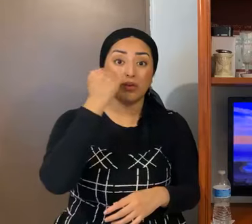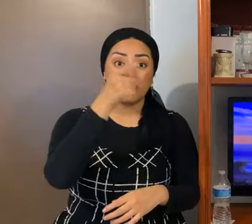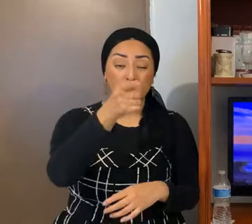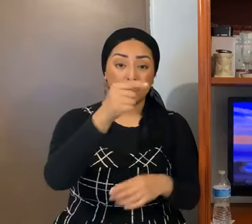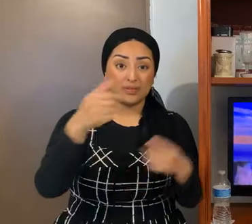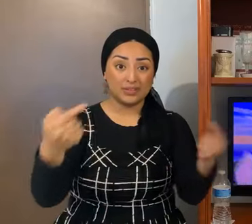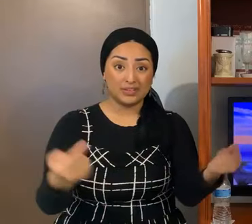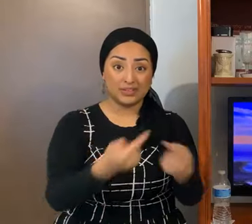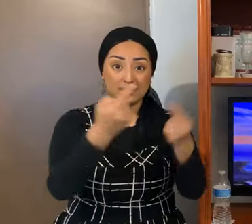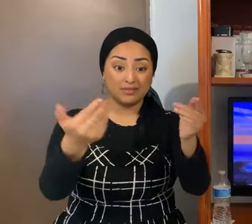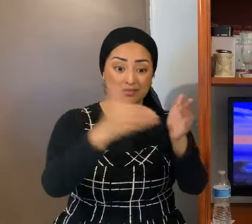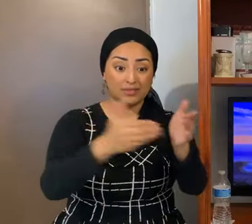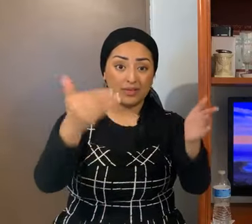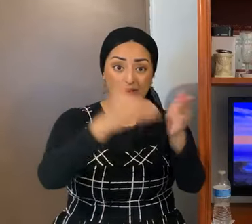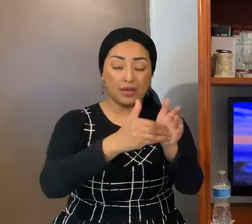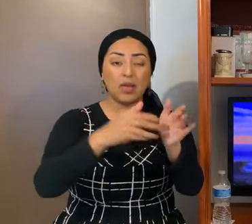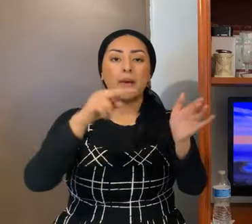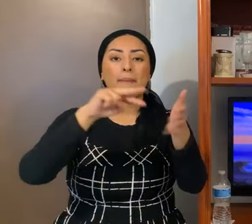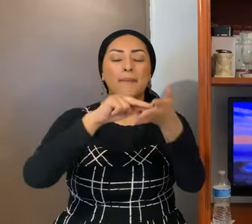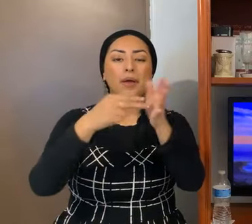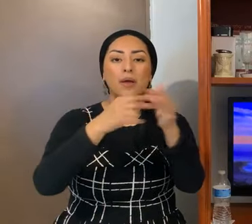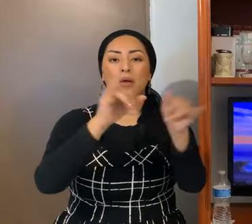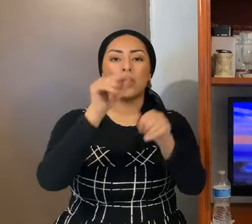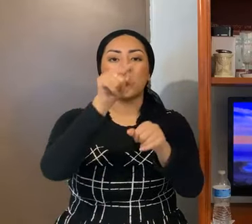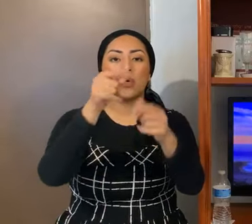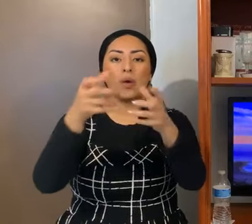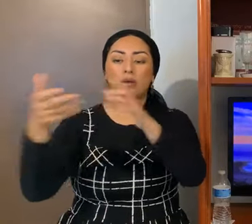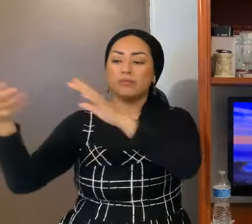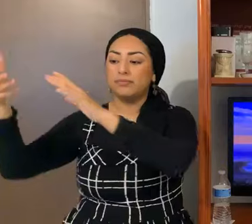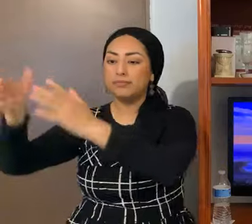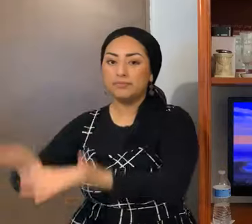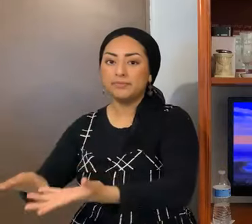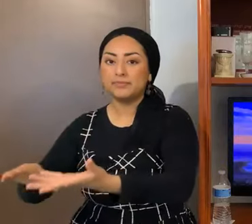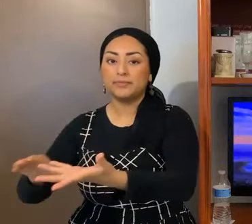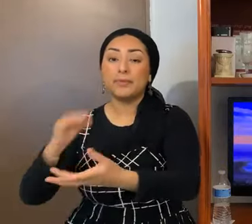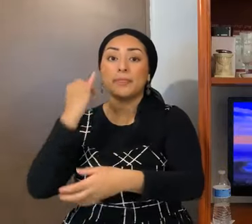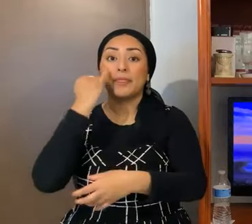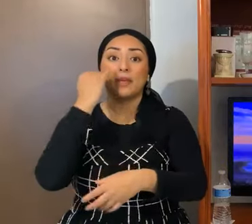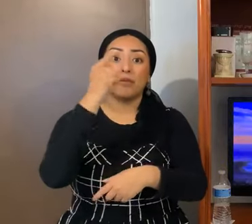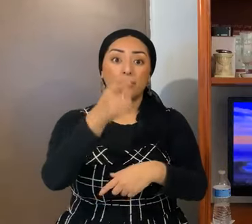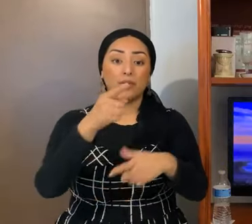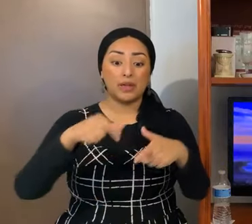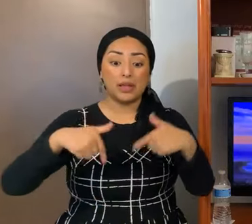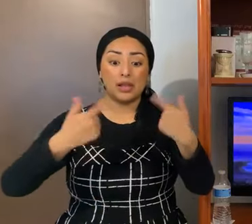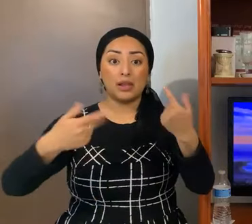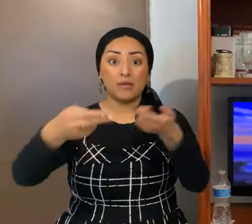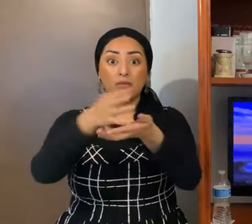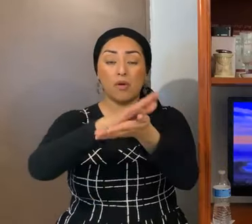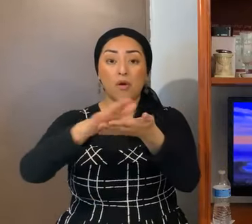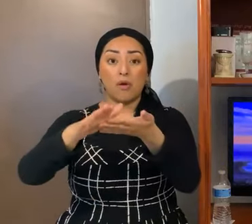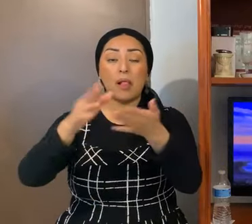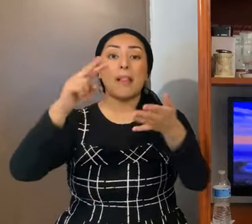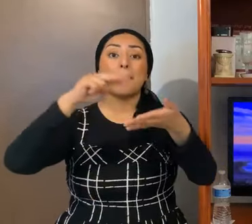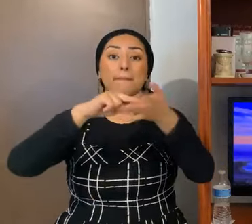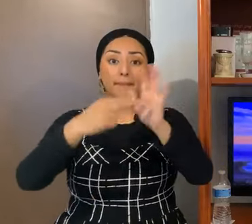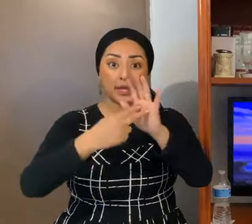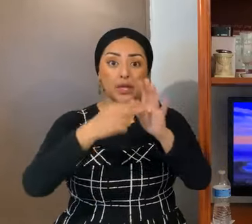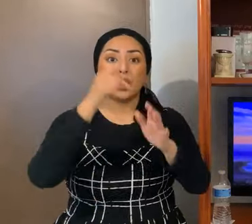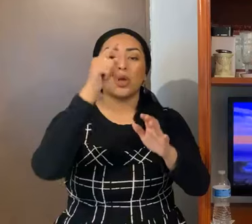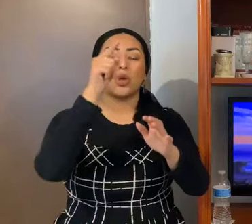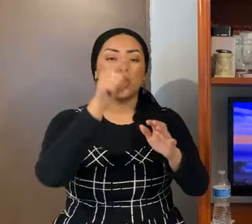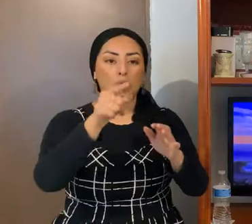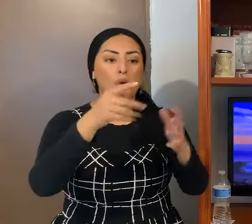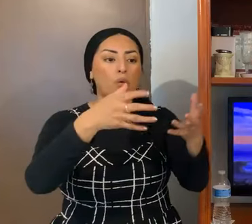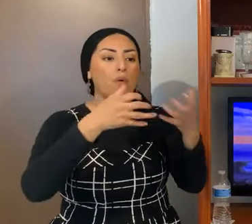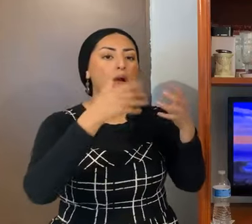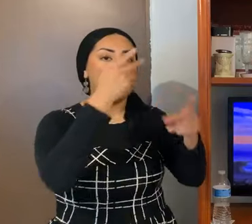pecando? Ya saben las consecuencias. Esto será cada vez peor y traerá destrucción. ¿Quieren arrepentirse? Busquemos al